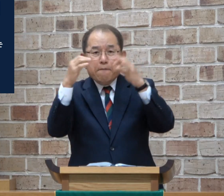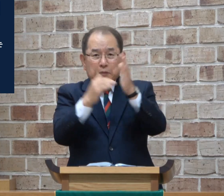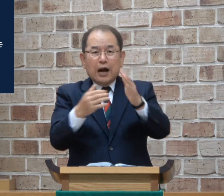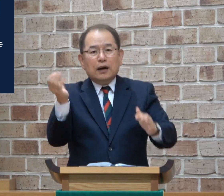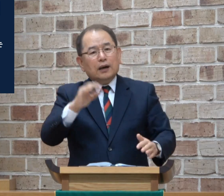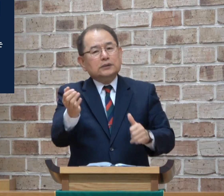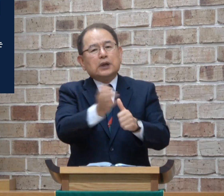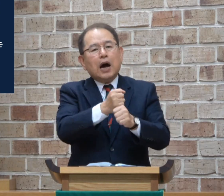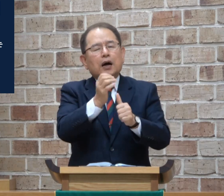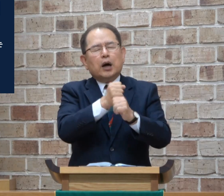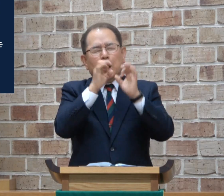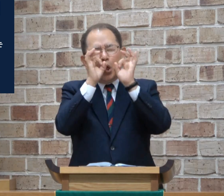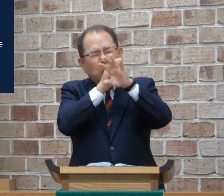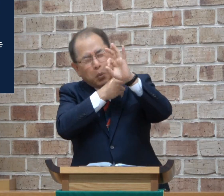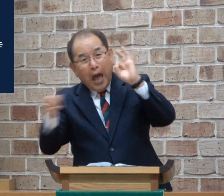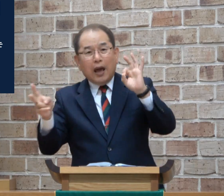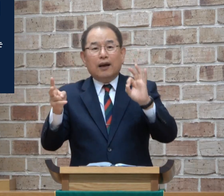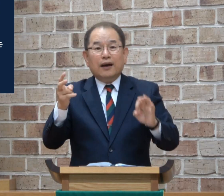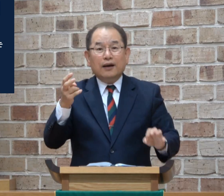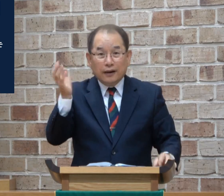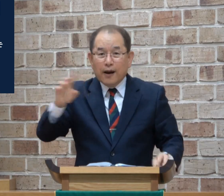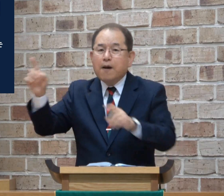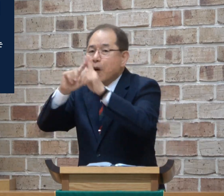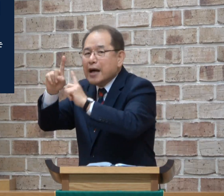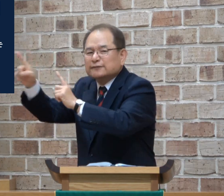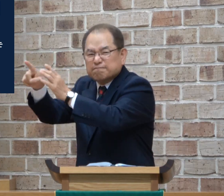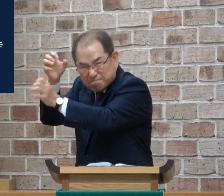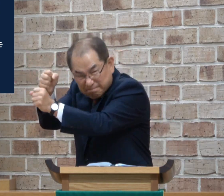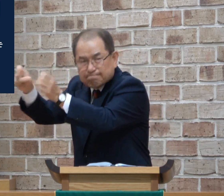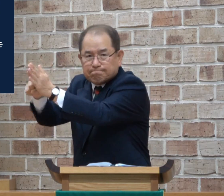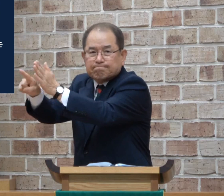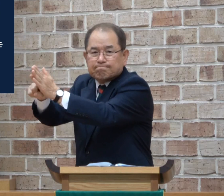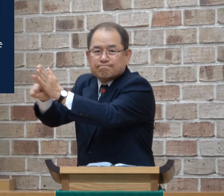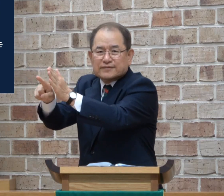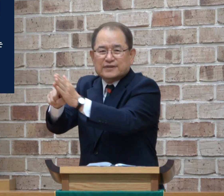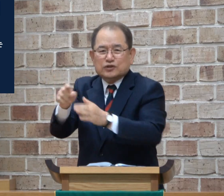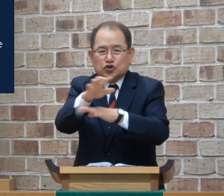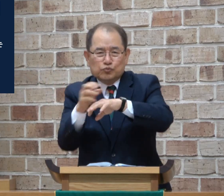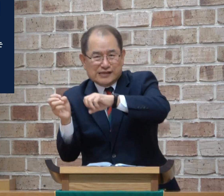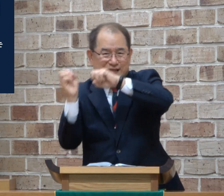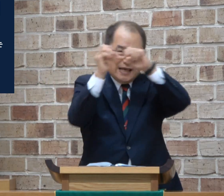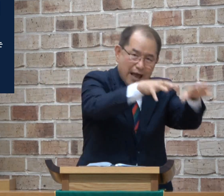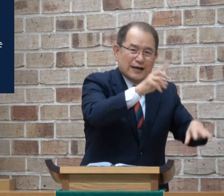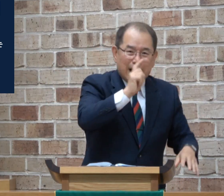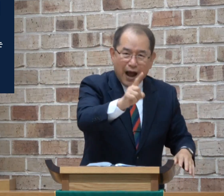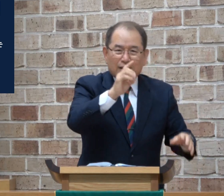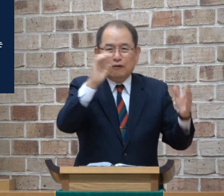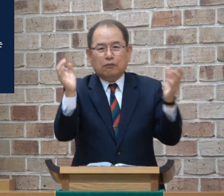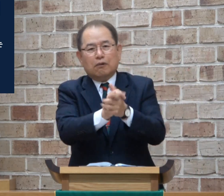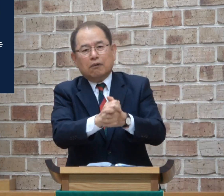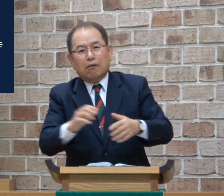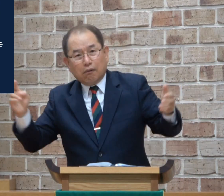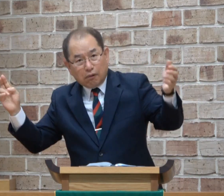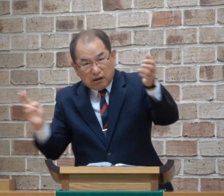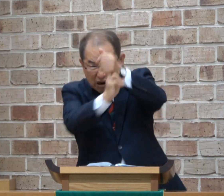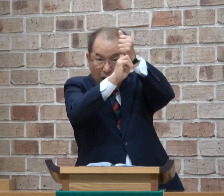없지만 말씀에 의지하여 내가 그물을 내리리이다 하고, 정말 주님의